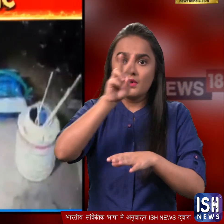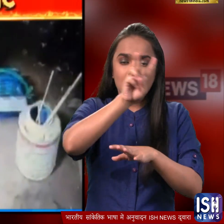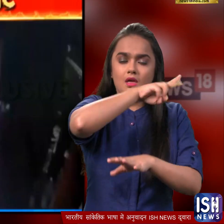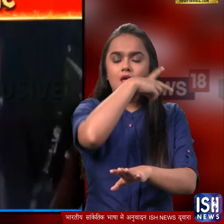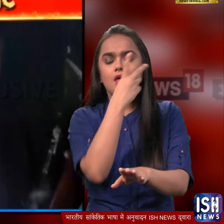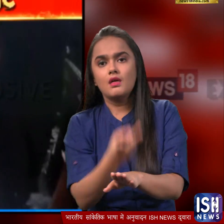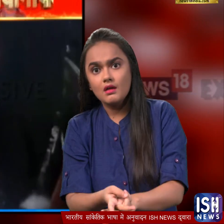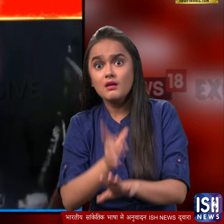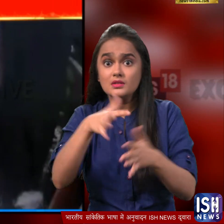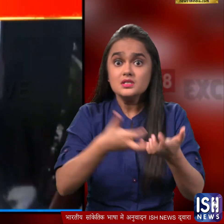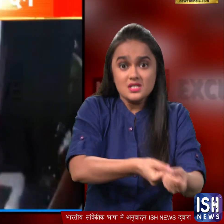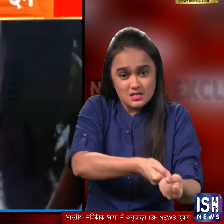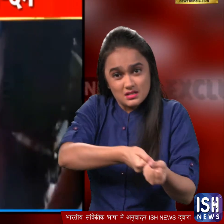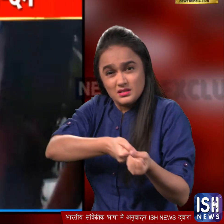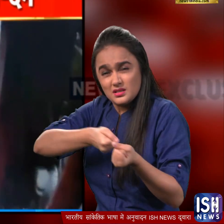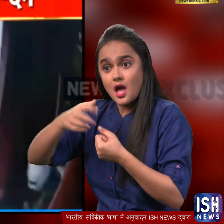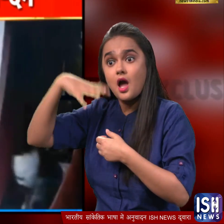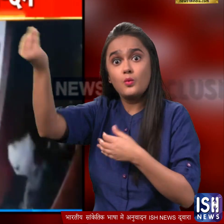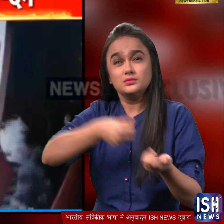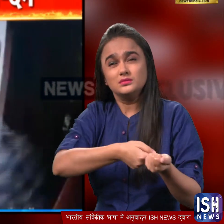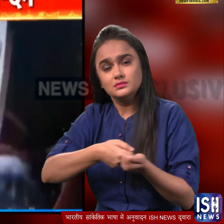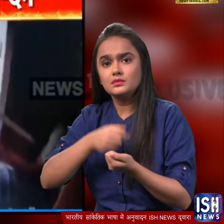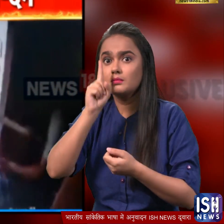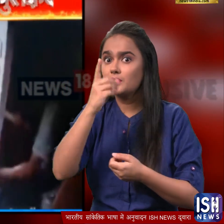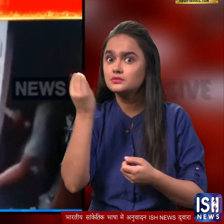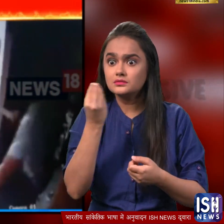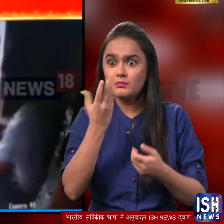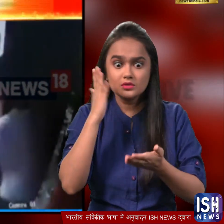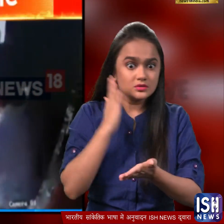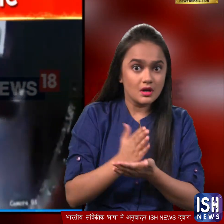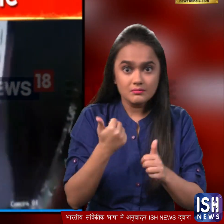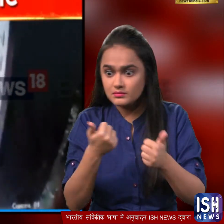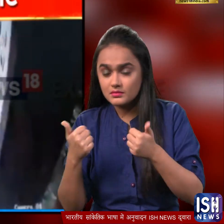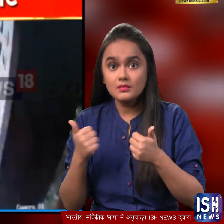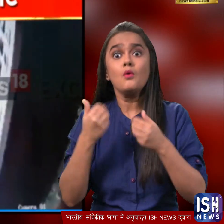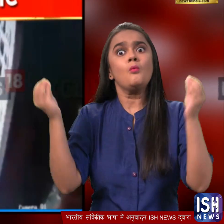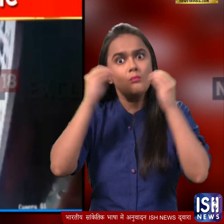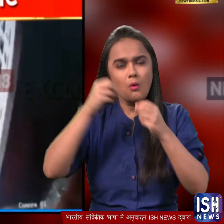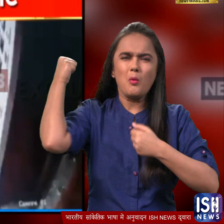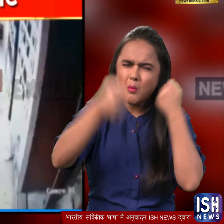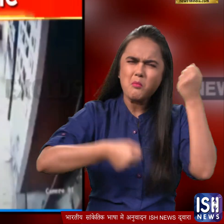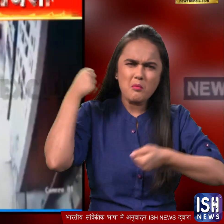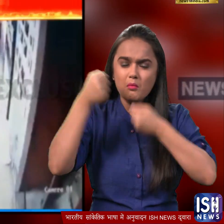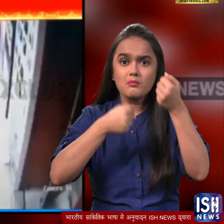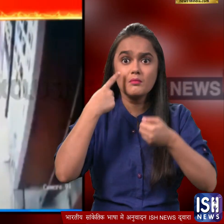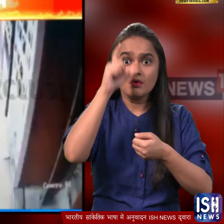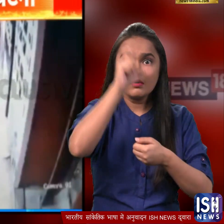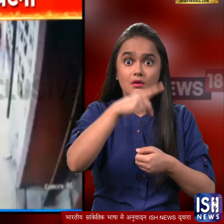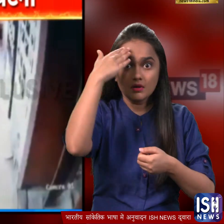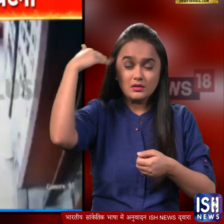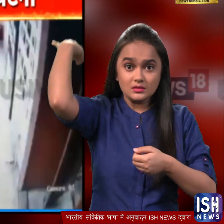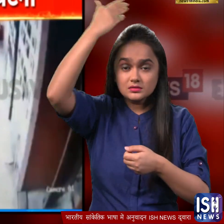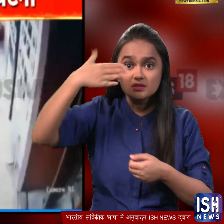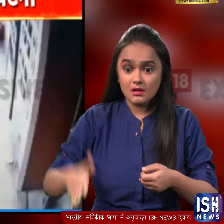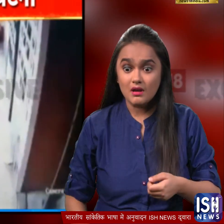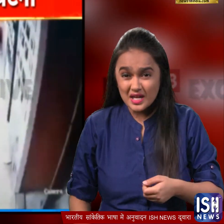पर गिरा दिया और फिर वो उसे खींचते हुए बाहर की तरफ ले आए, लेकिन कुछ बंद नहीं हुआ तो वो था उसके साथ मारपीट। एक बदमाश तो दुकानदार